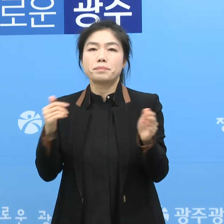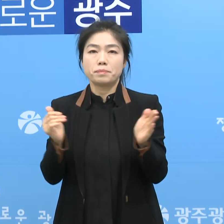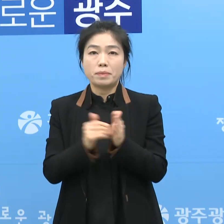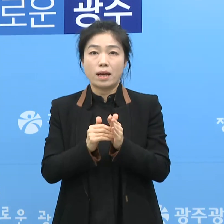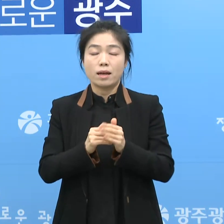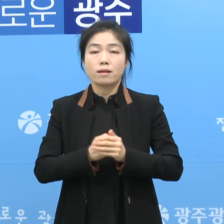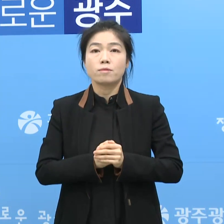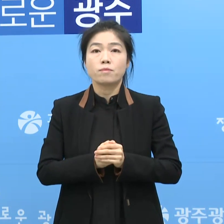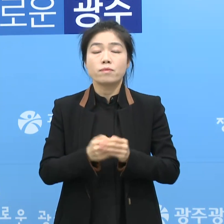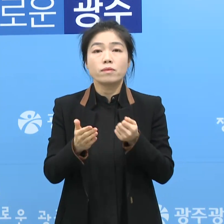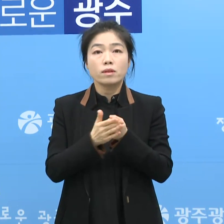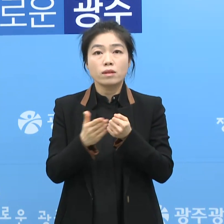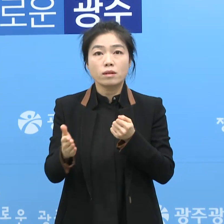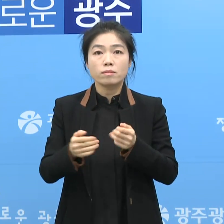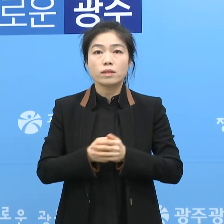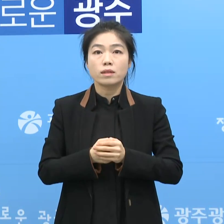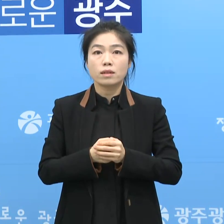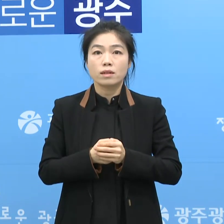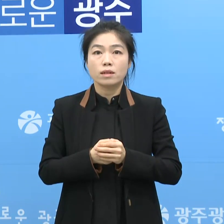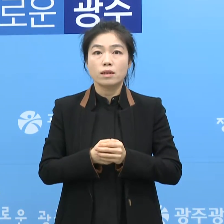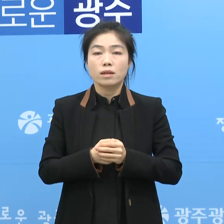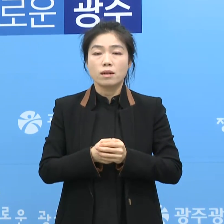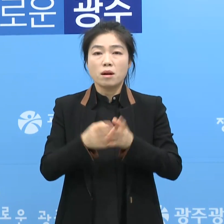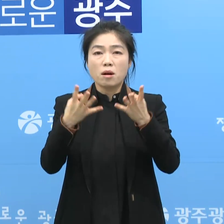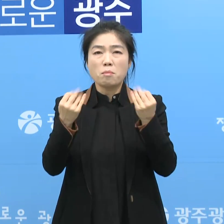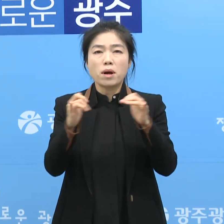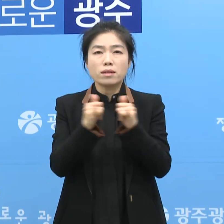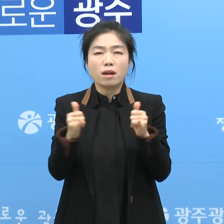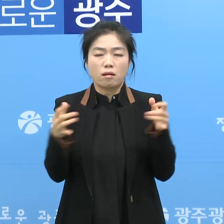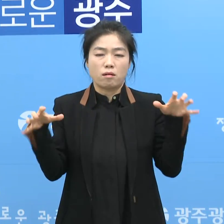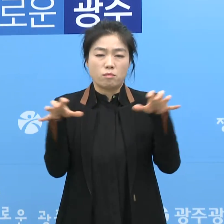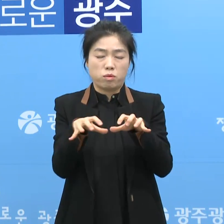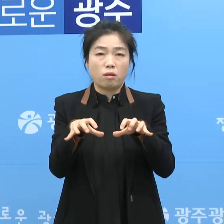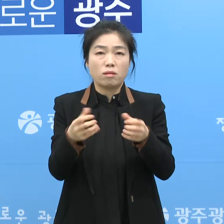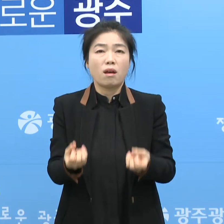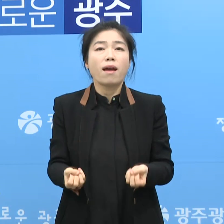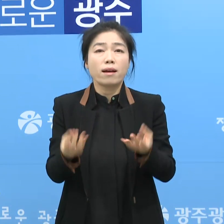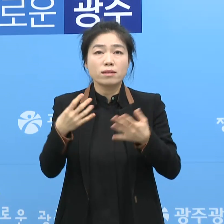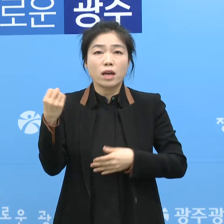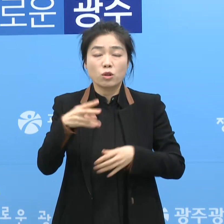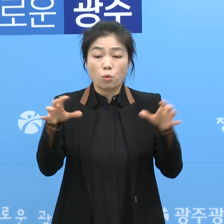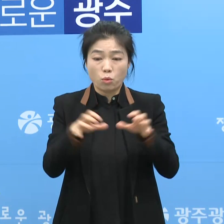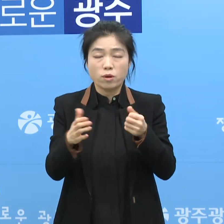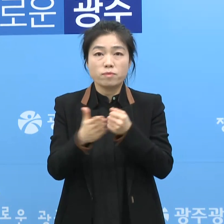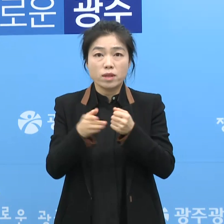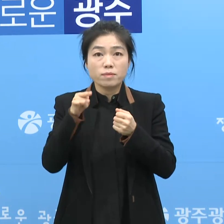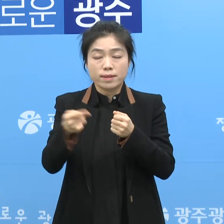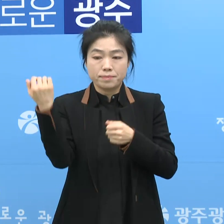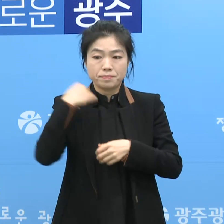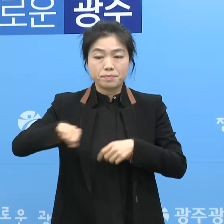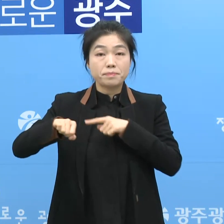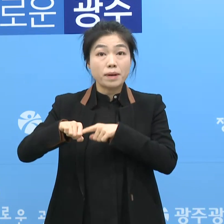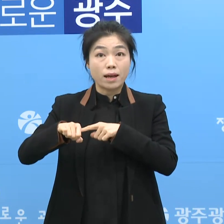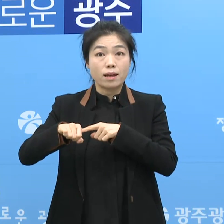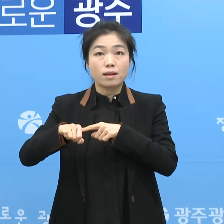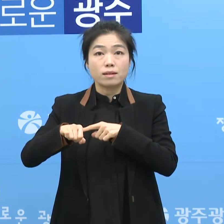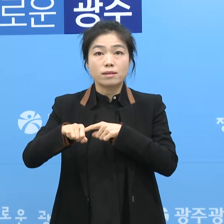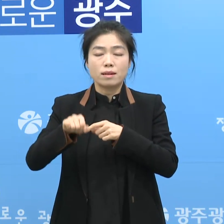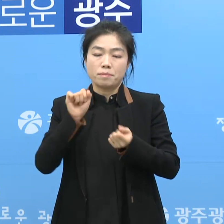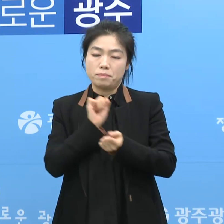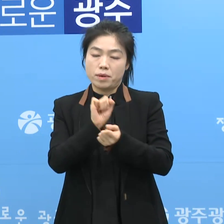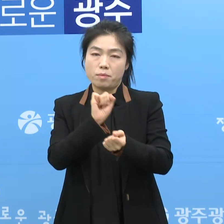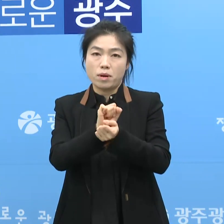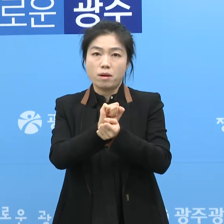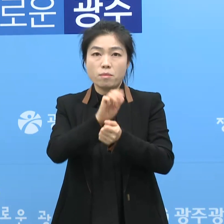있습니다. 따라서 다중이 모이는 행사나 모임 등으로 이를 위반할 경우